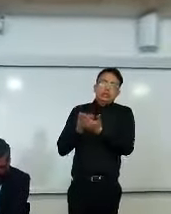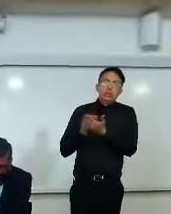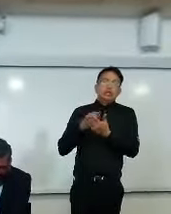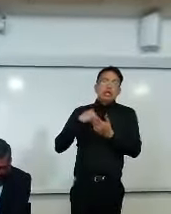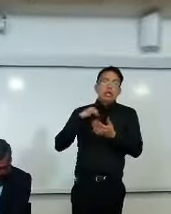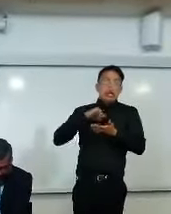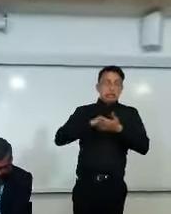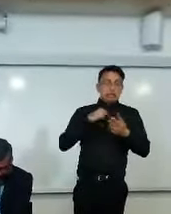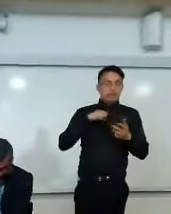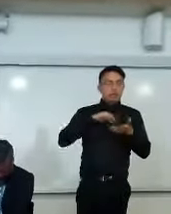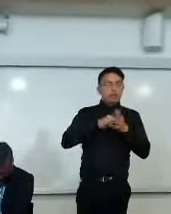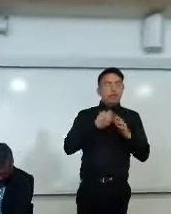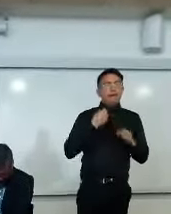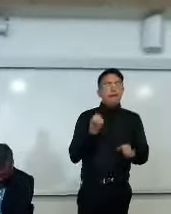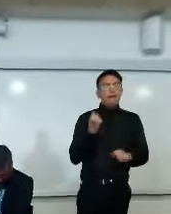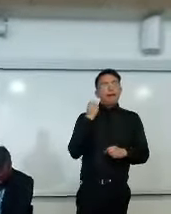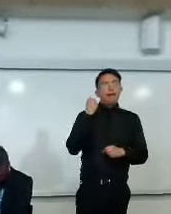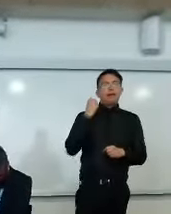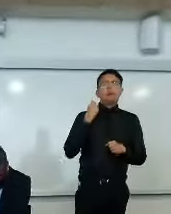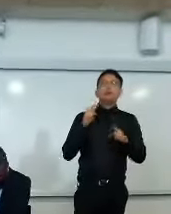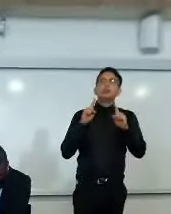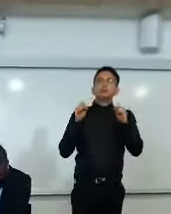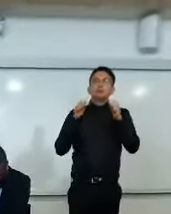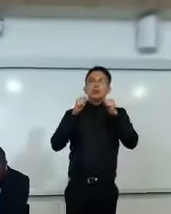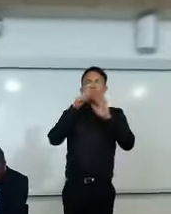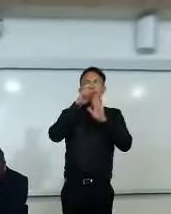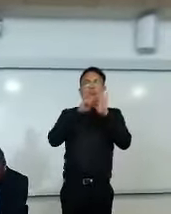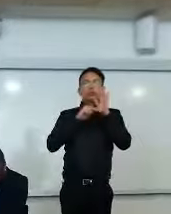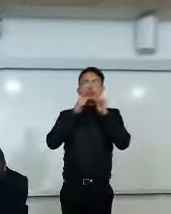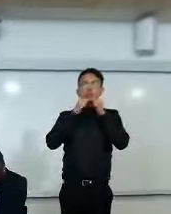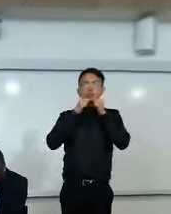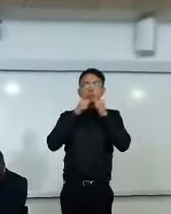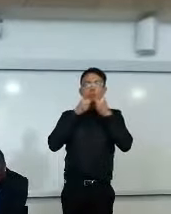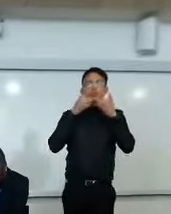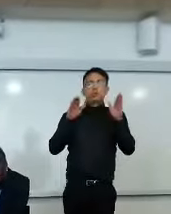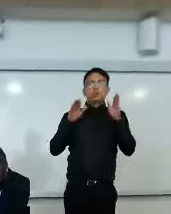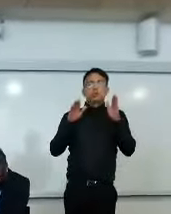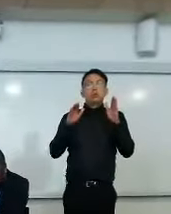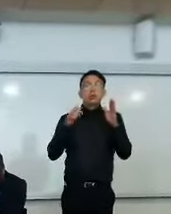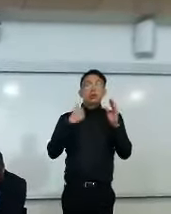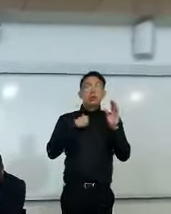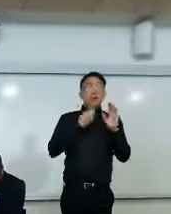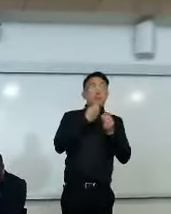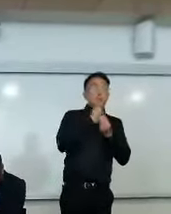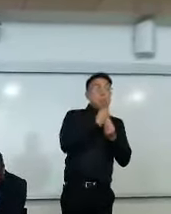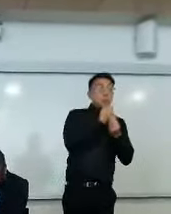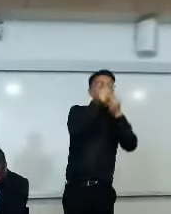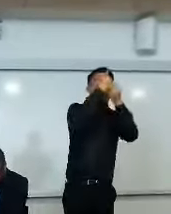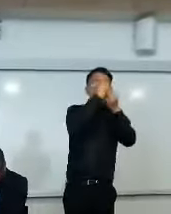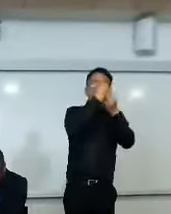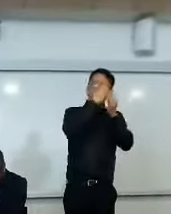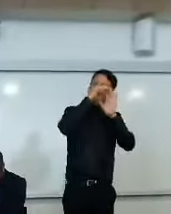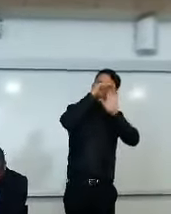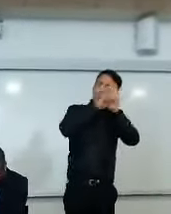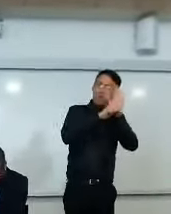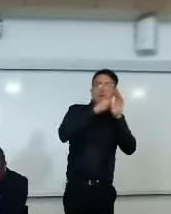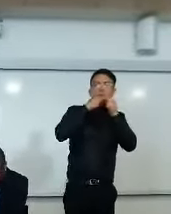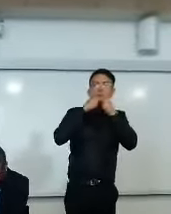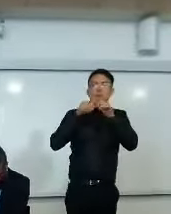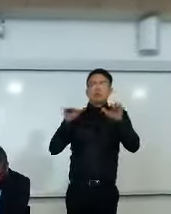logro en temas de política pública, y no entendamos la política pública como la politiquería, sino realmente